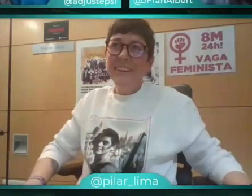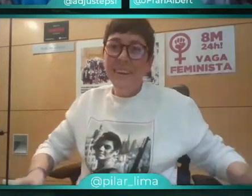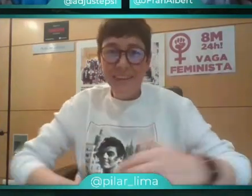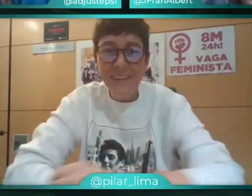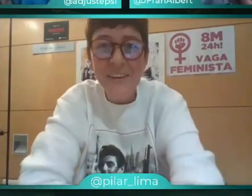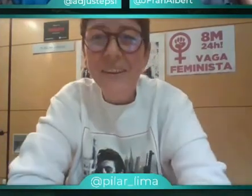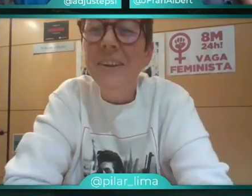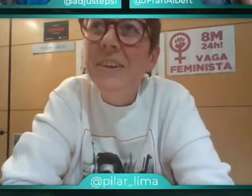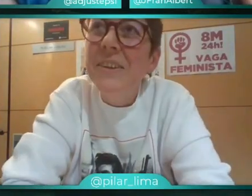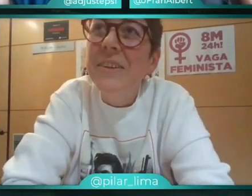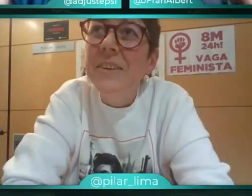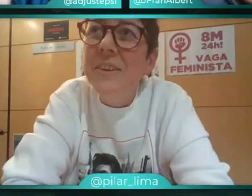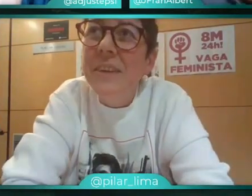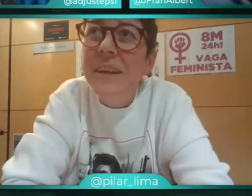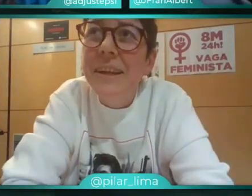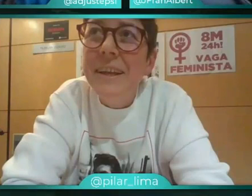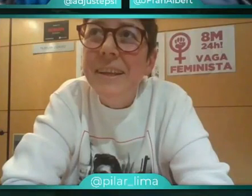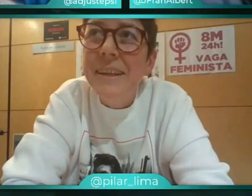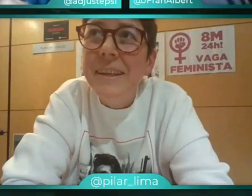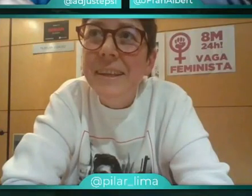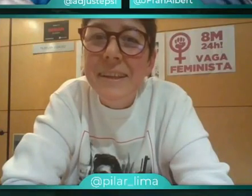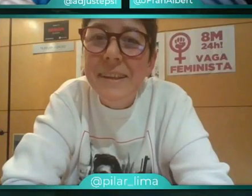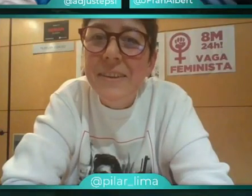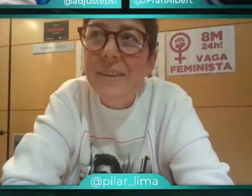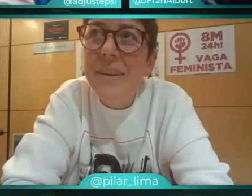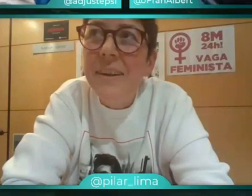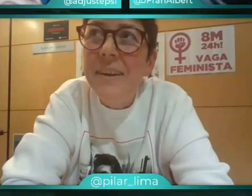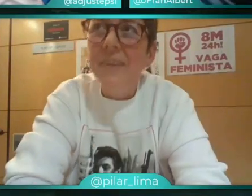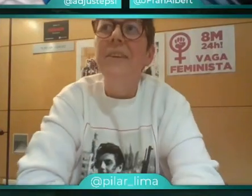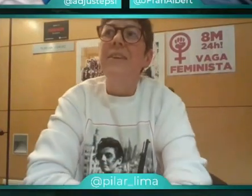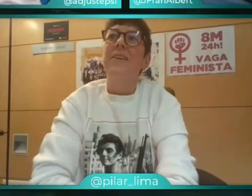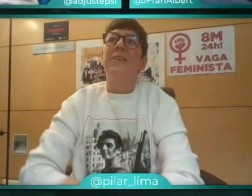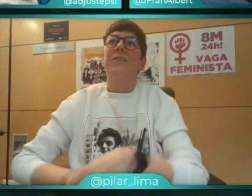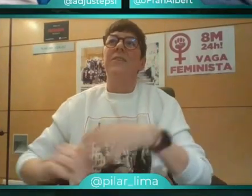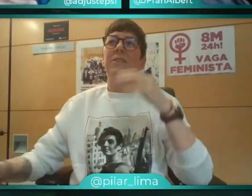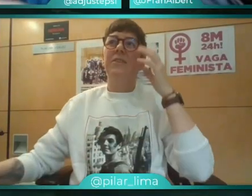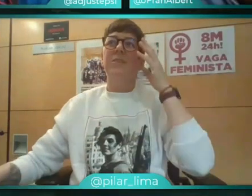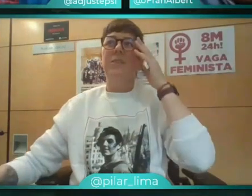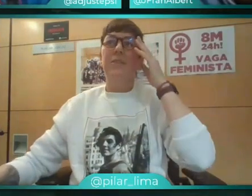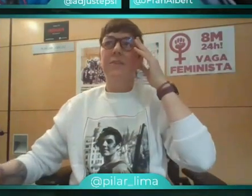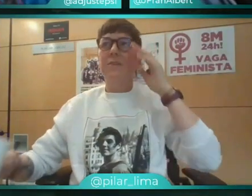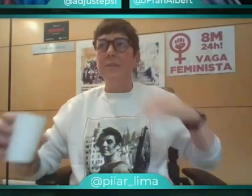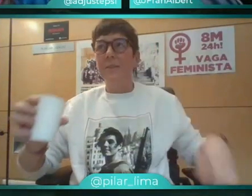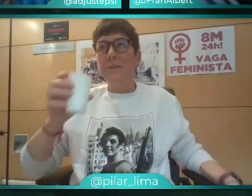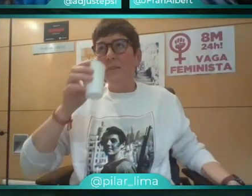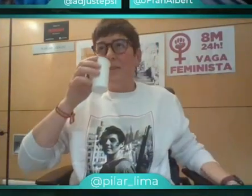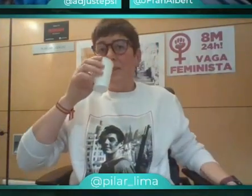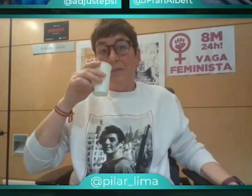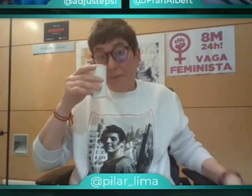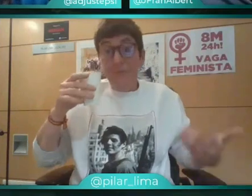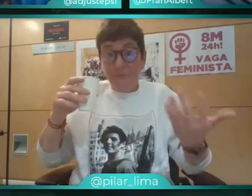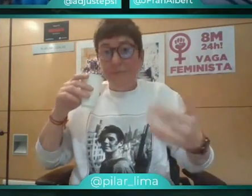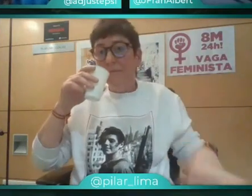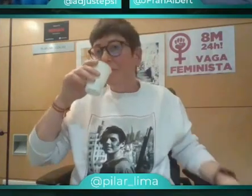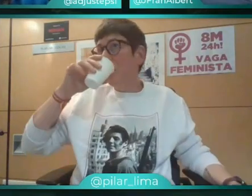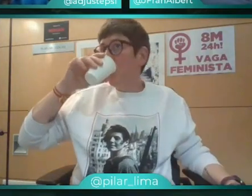verdad que las políticas cuestan Porque además encima el sistema está hecho para que para que no avances no para que hacer políticas progresistas sean